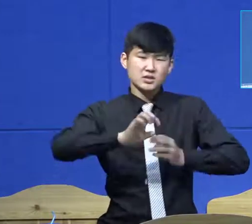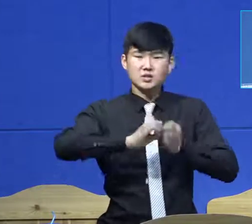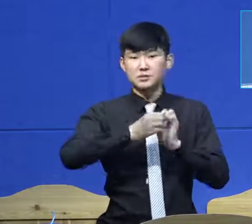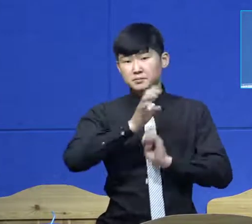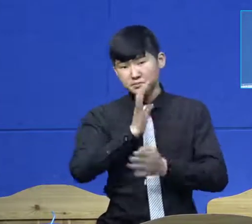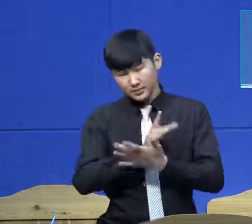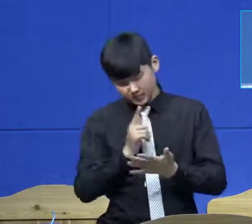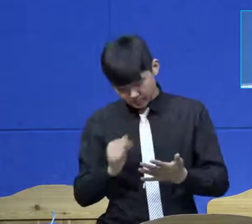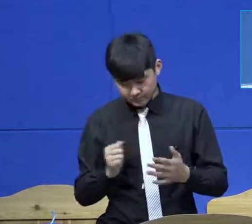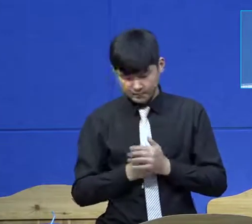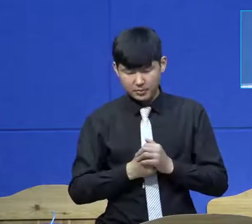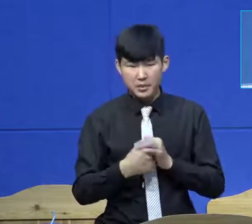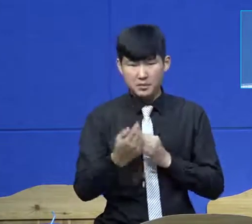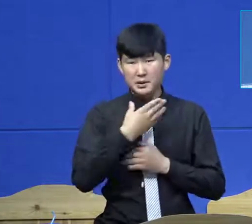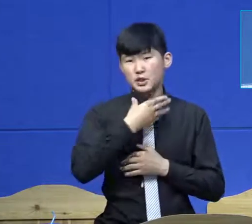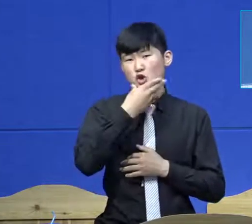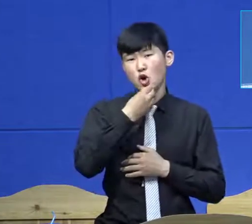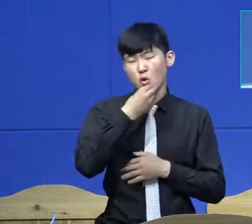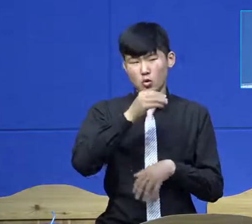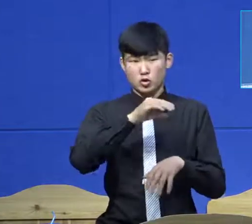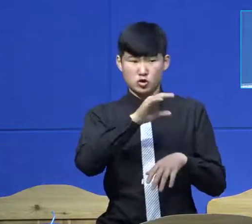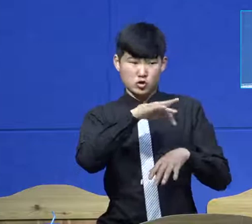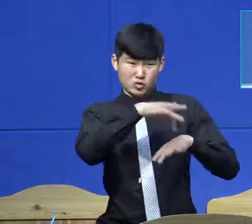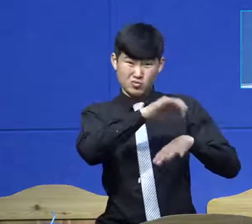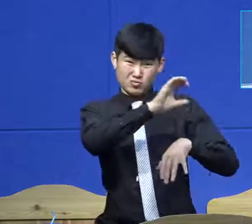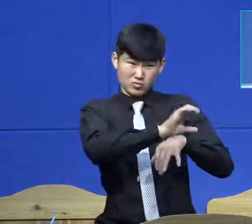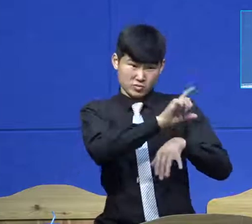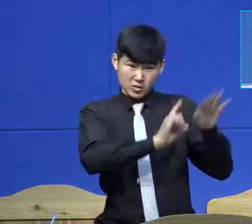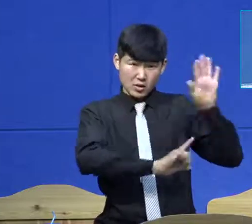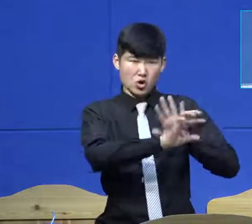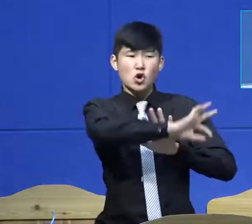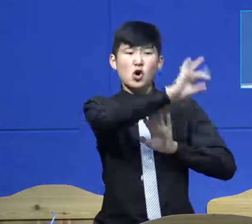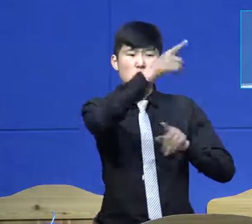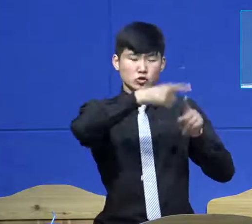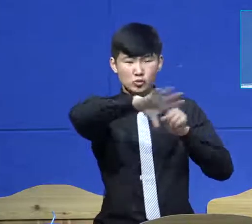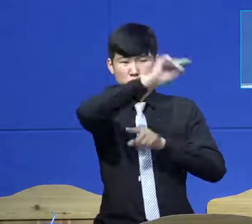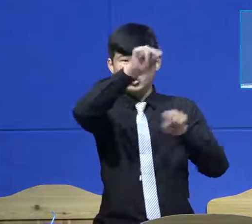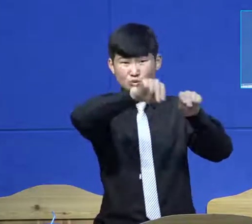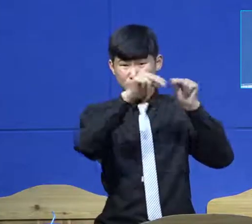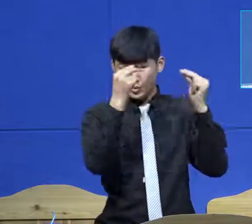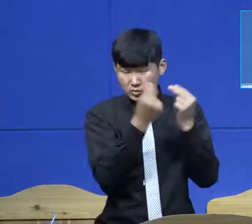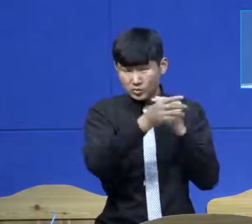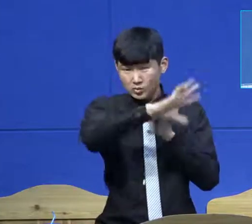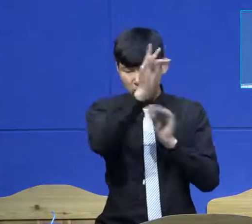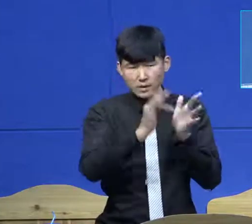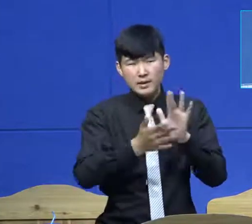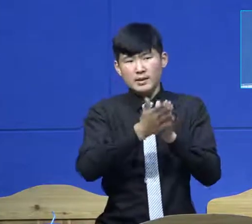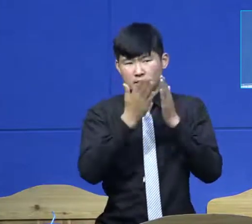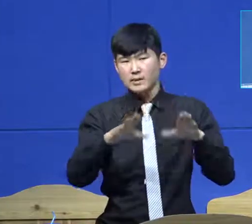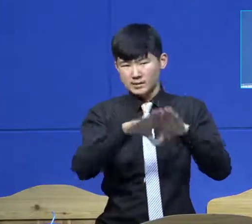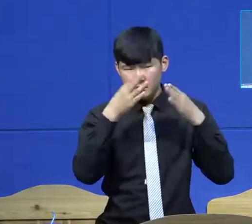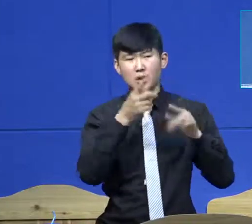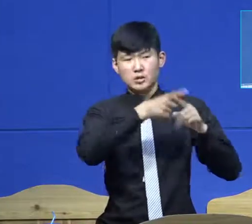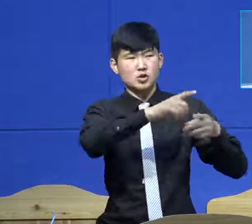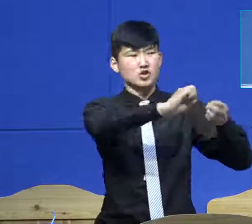байгаа. Манай сөүл үлдвч болгоноос ахуулаад бус чуулганууд, орон нутгийн бус чуулганууд ч гэсэн библийн семинарыг бол тасралтгүй